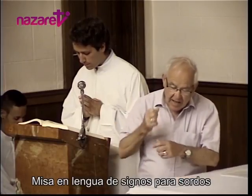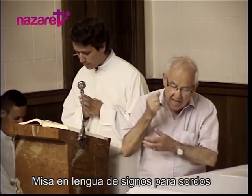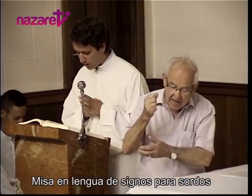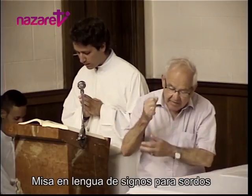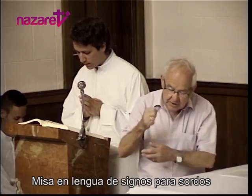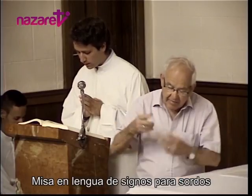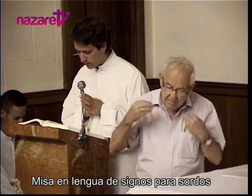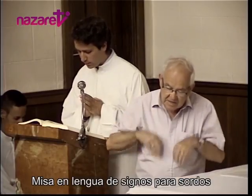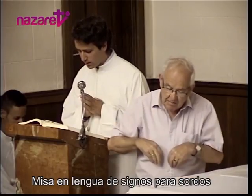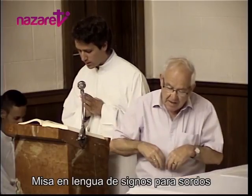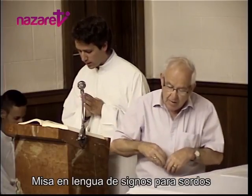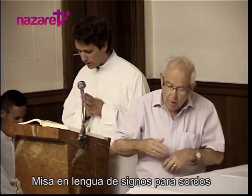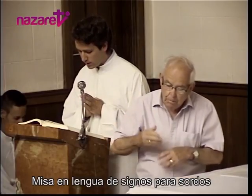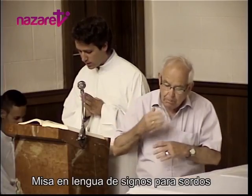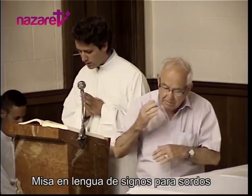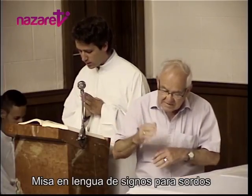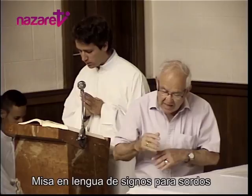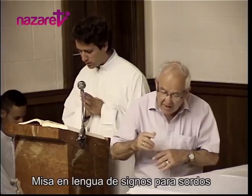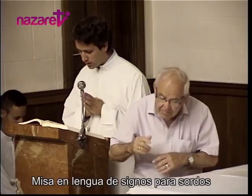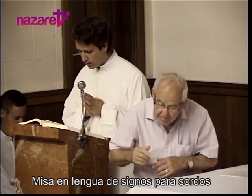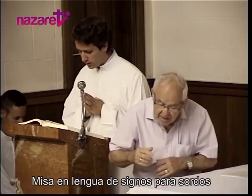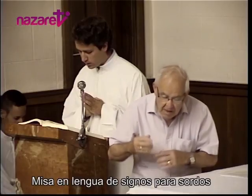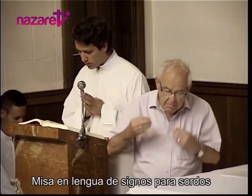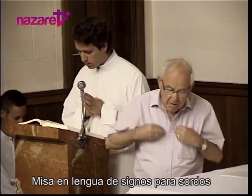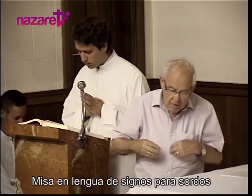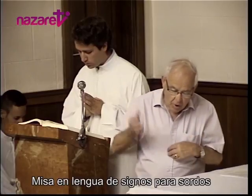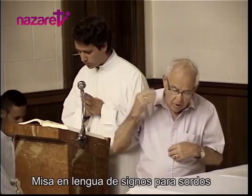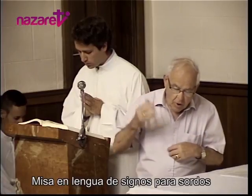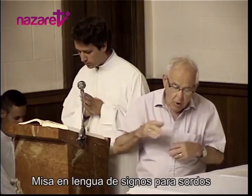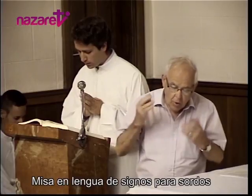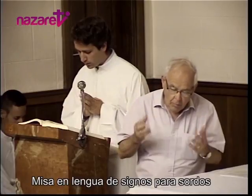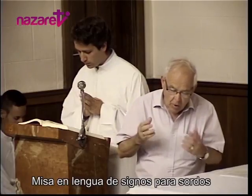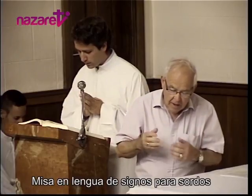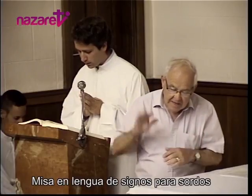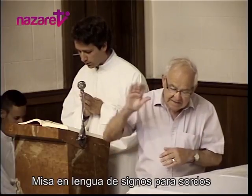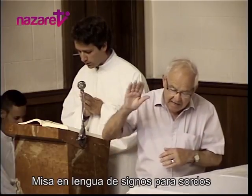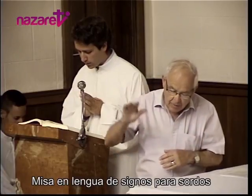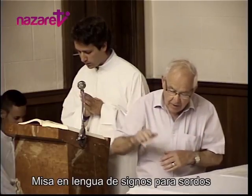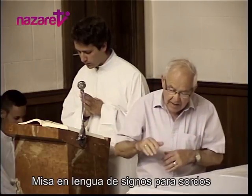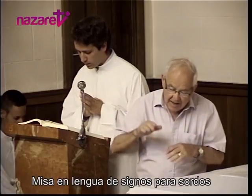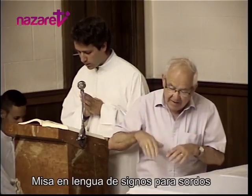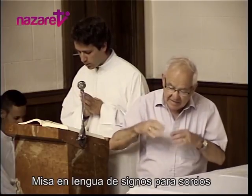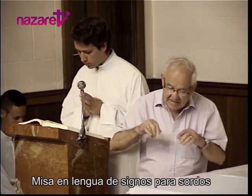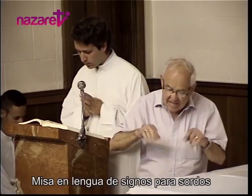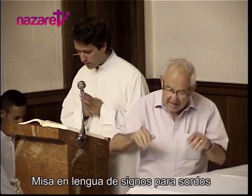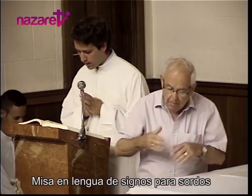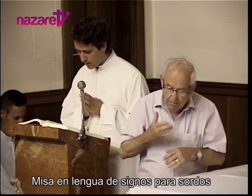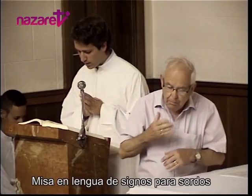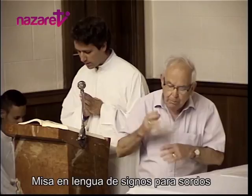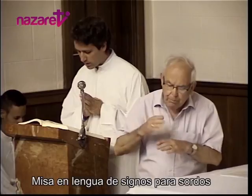Por la fe, también Sara, siendo estéril, obtuvo vigor para concebir, cuando ya le había pasado la